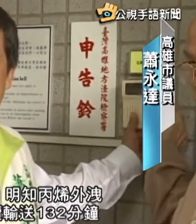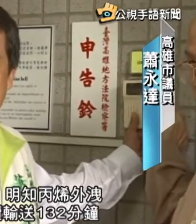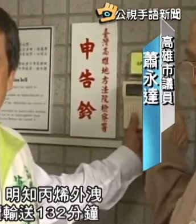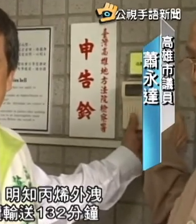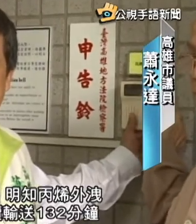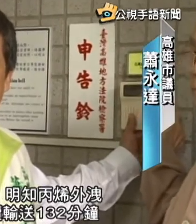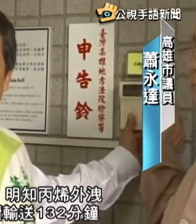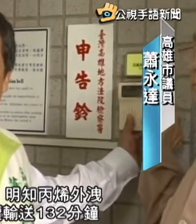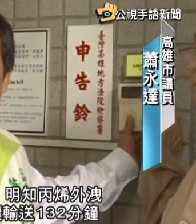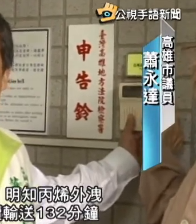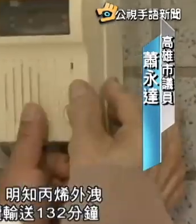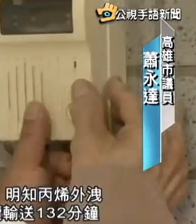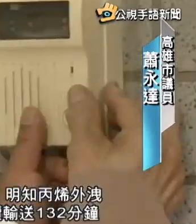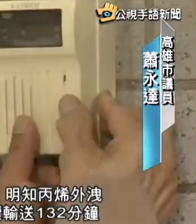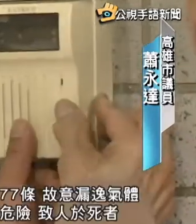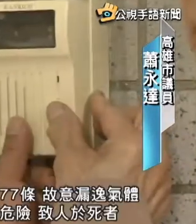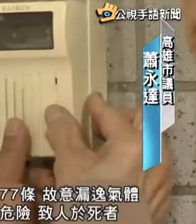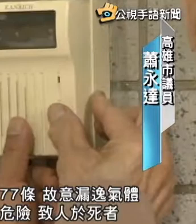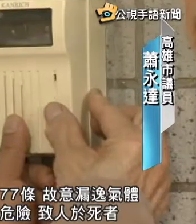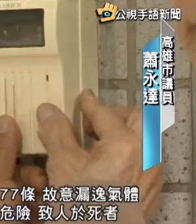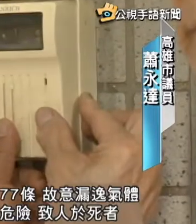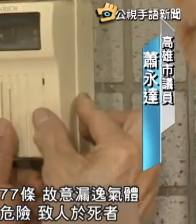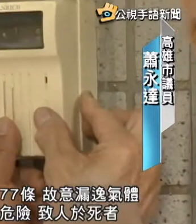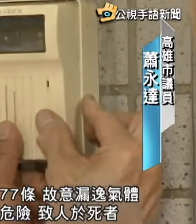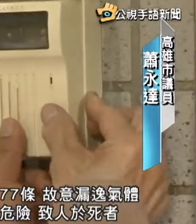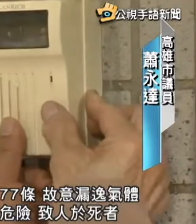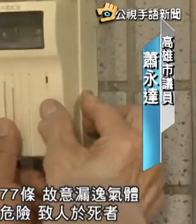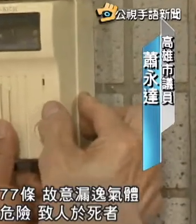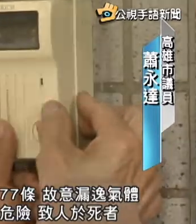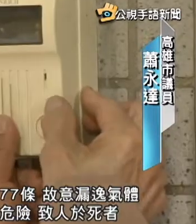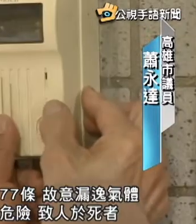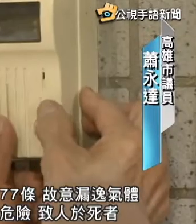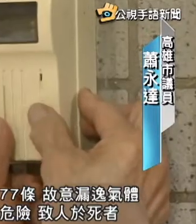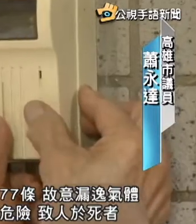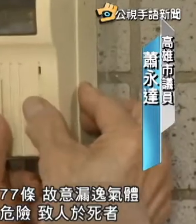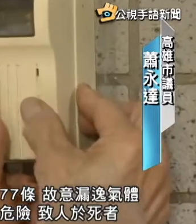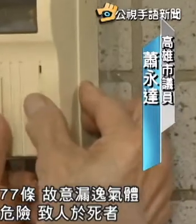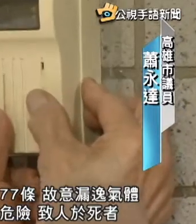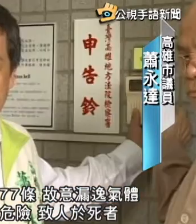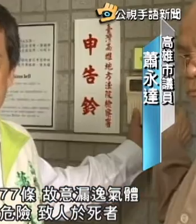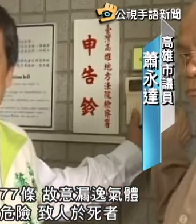132分钟，刑法177条，故意漏液气体